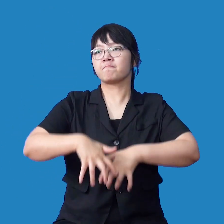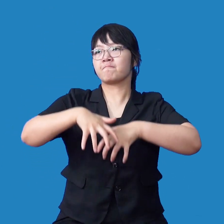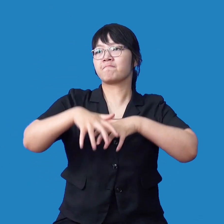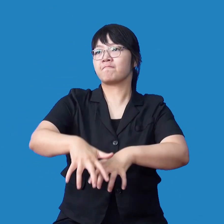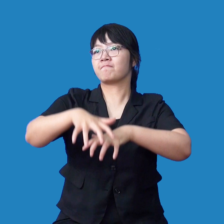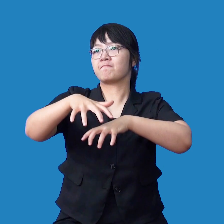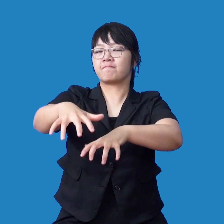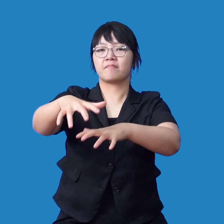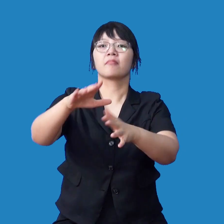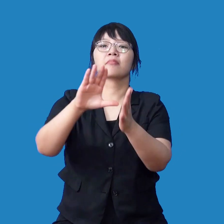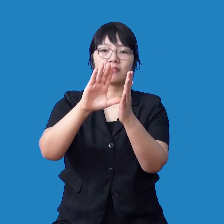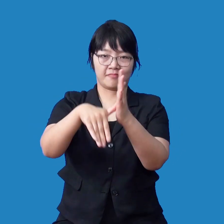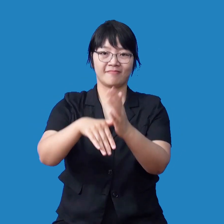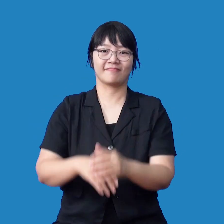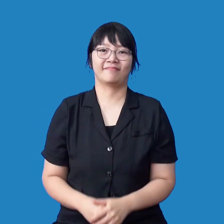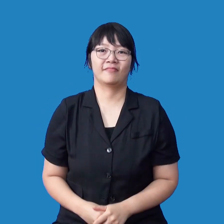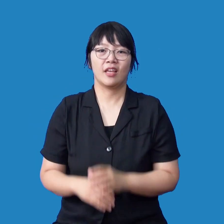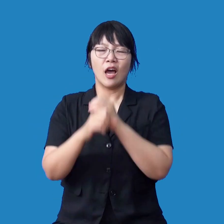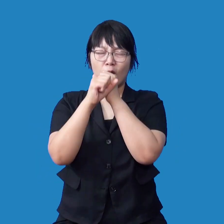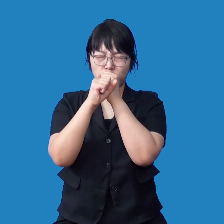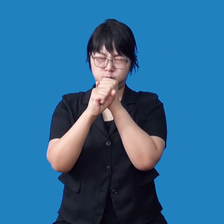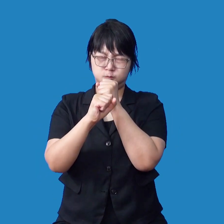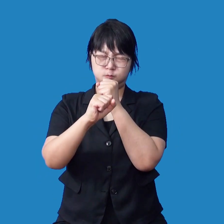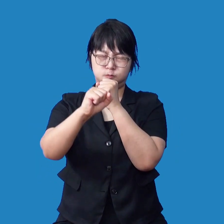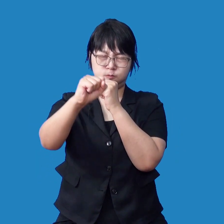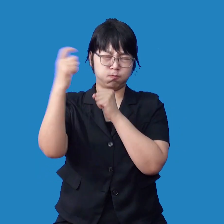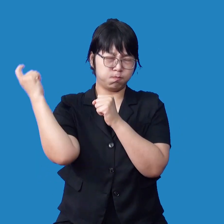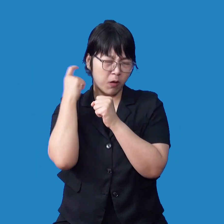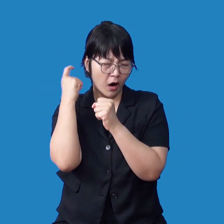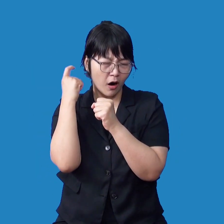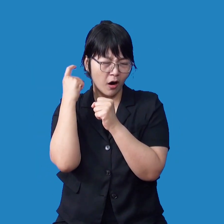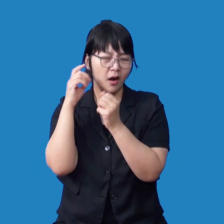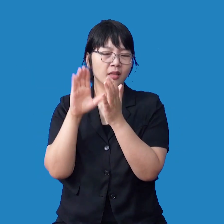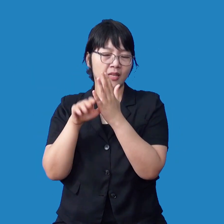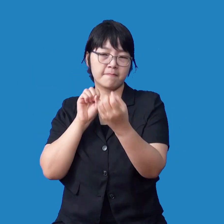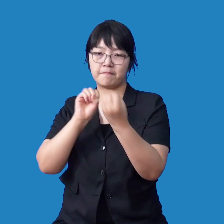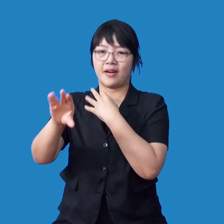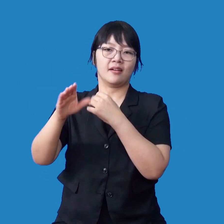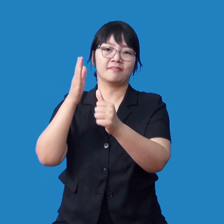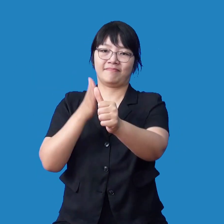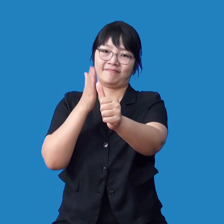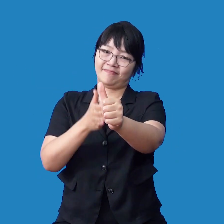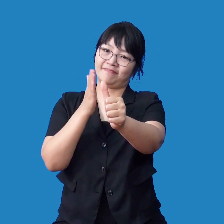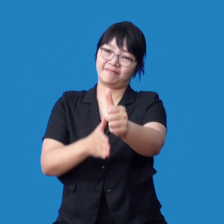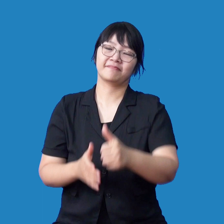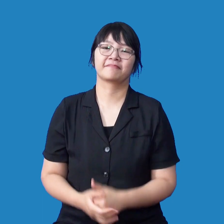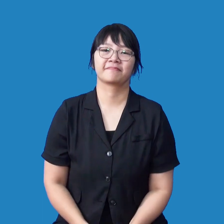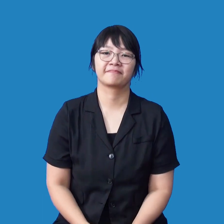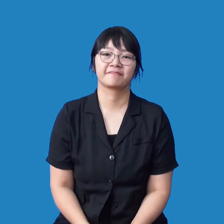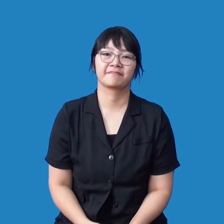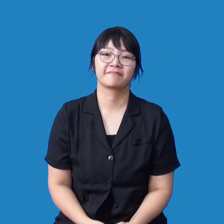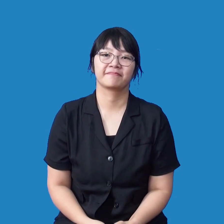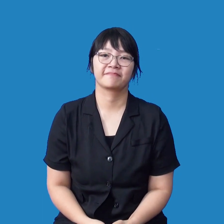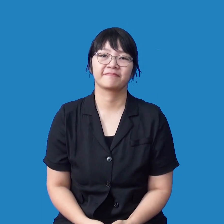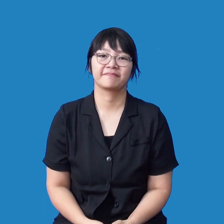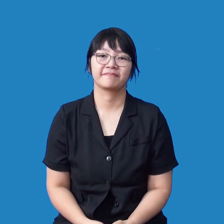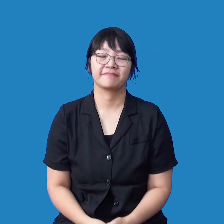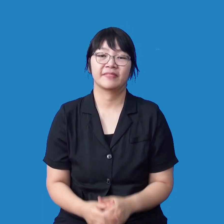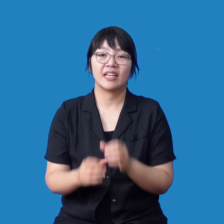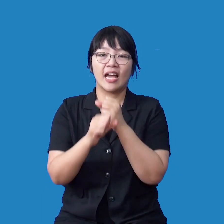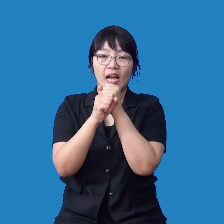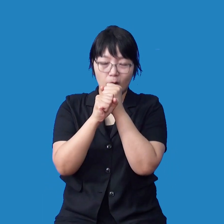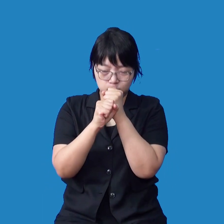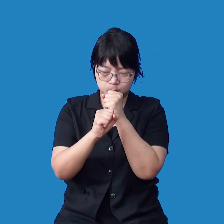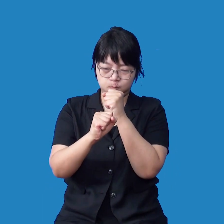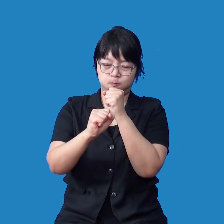행진하라고, 이 소리 앞에 응답하는 저와 여러분이 되시기를 주의 이름으로 축원합니다. 자, 이